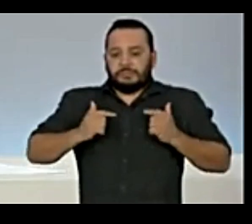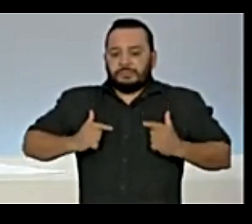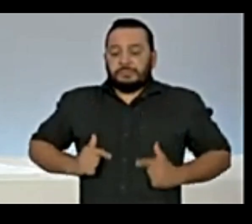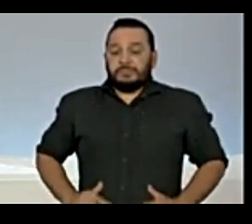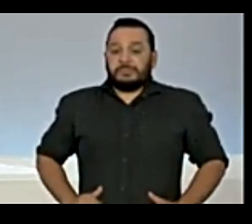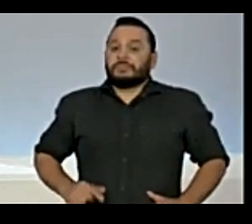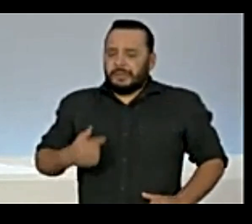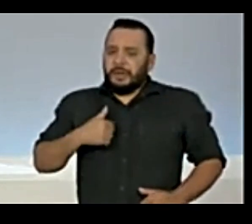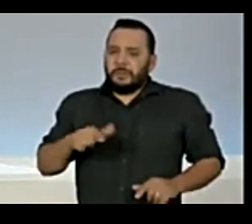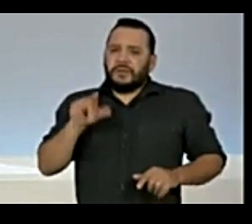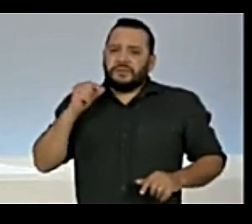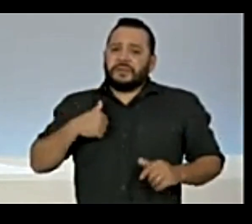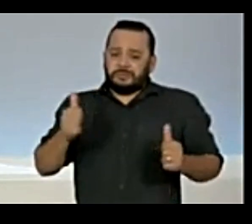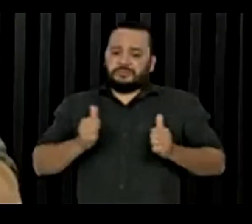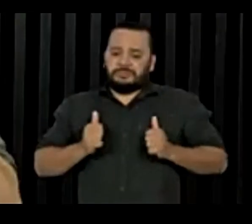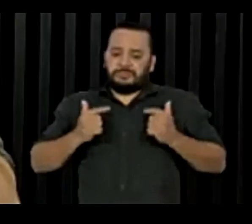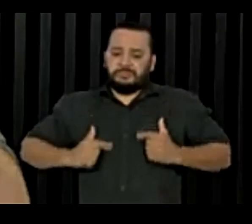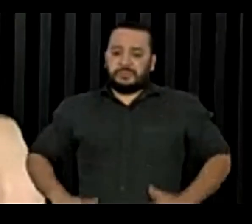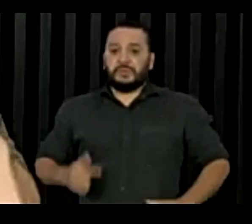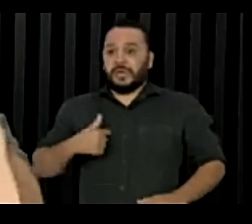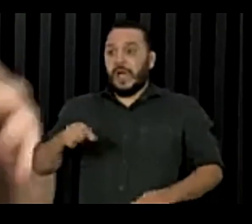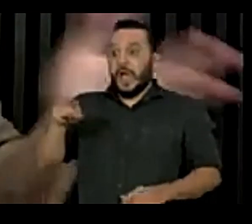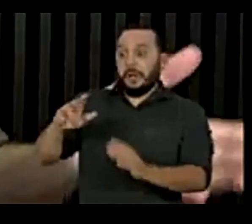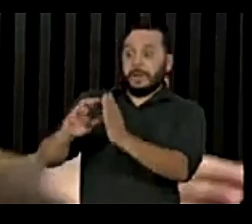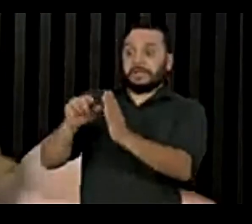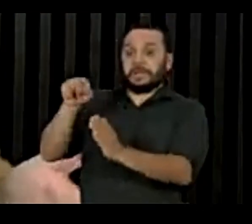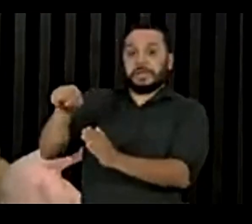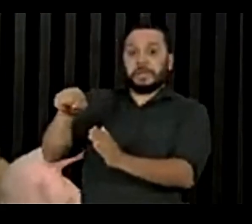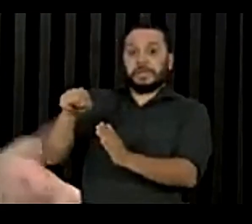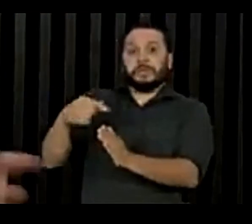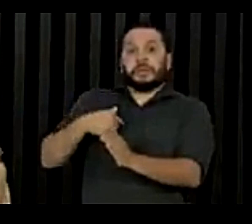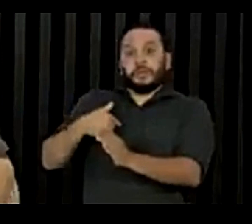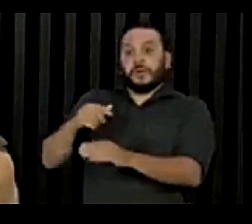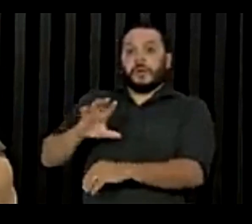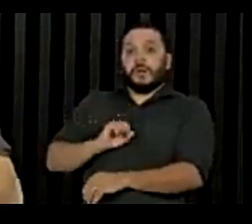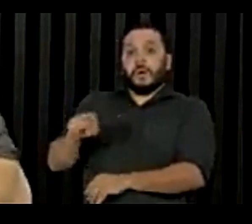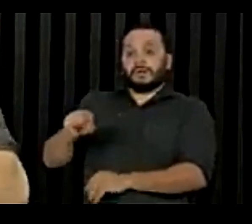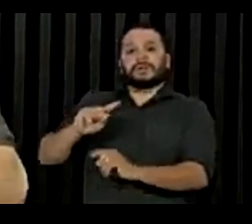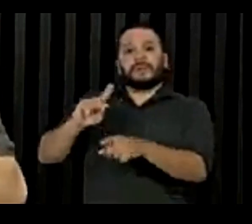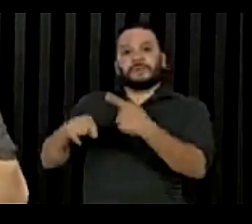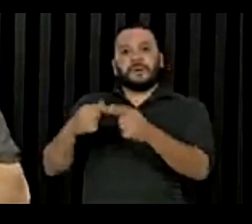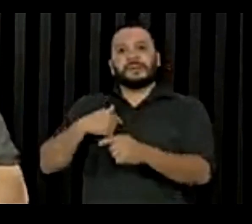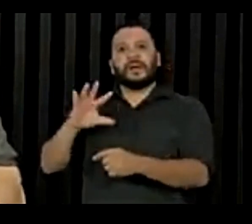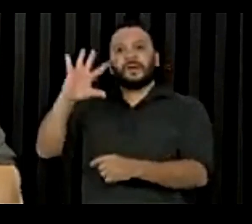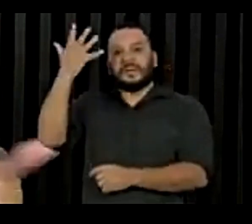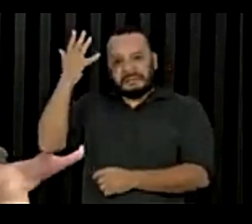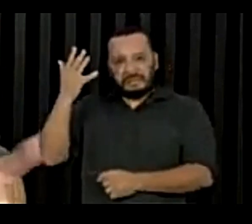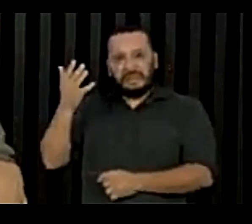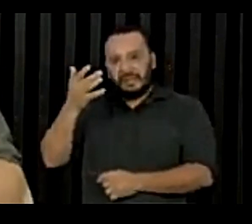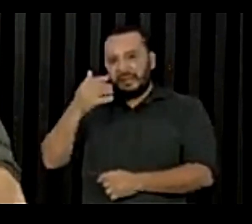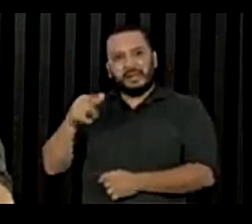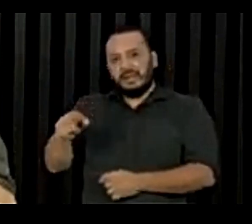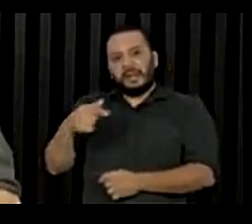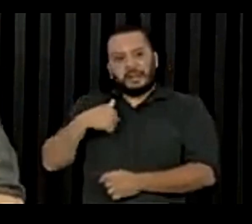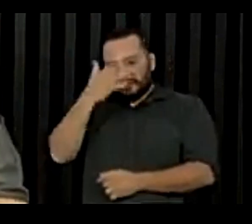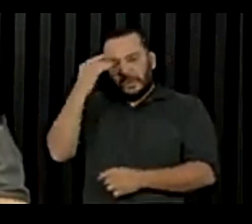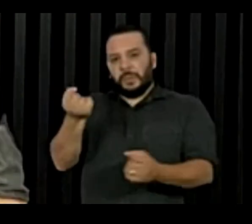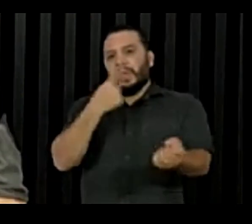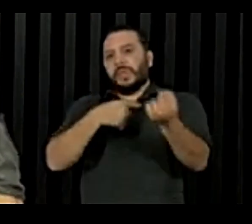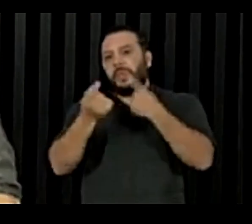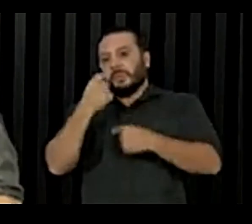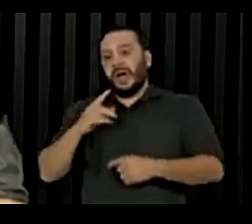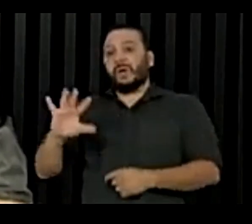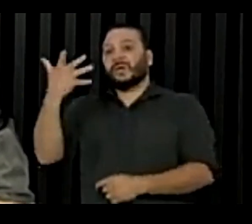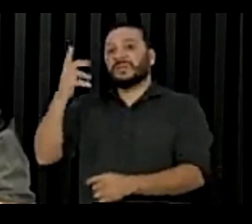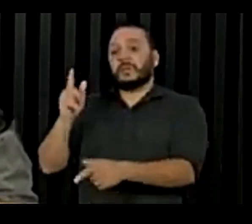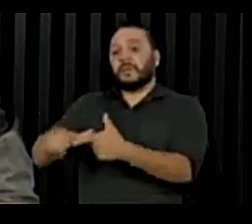soar como isentão do que cravar aqui um partido e amanhã acontecer alguma coisa que todo mundo vai voltar e falar, olha lá, que ele falou sobre esse partido. Então, nesse